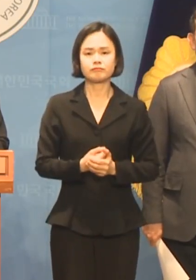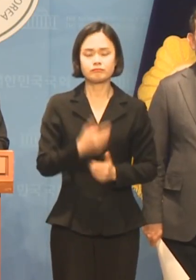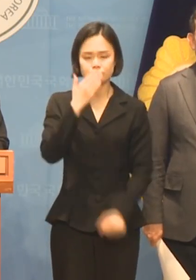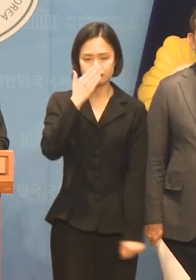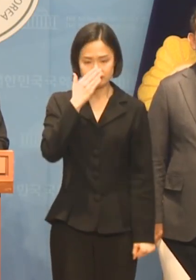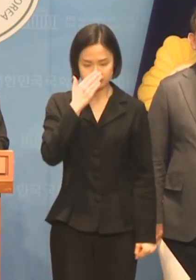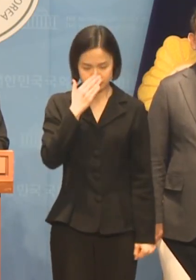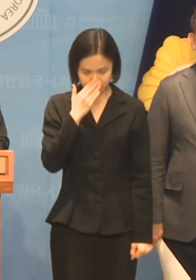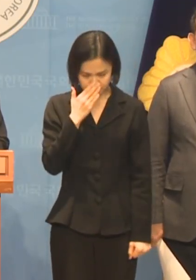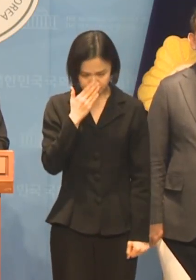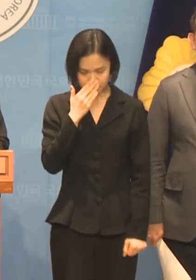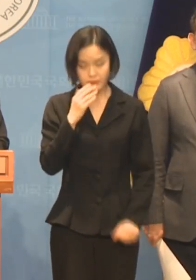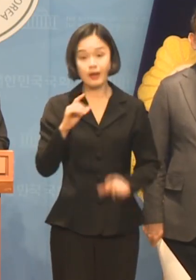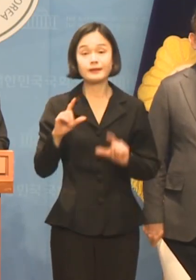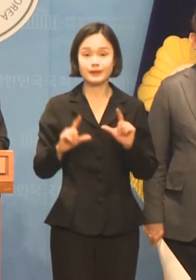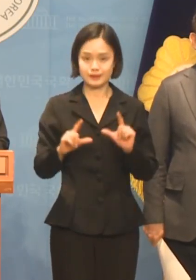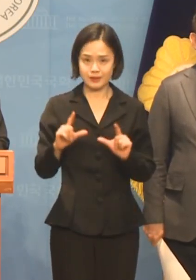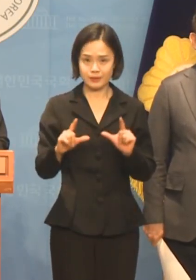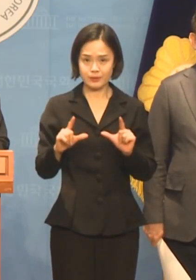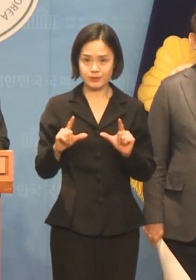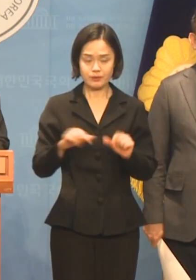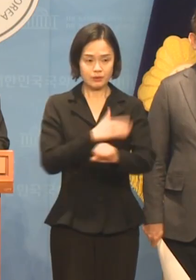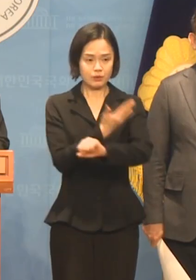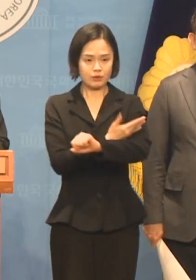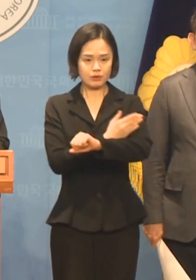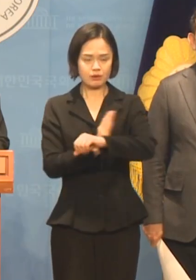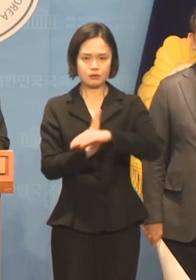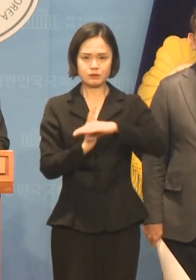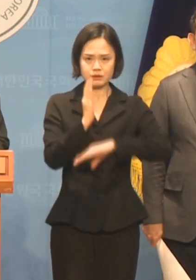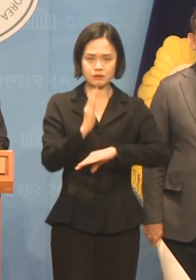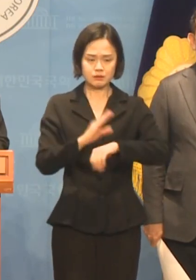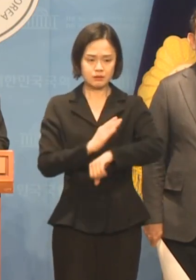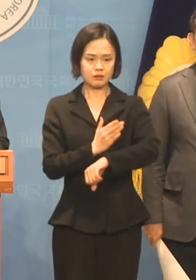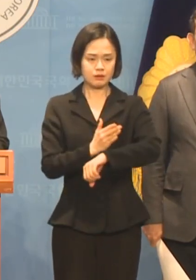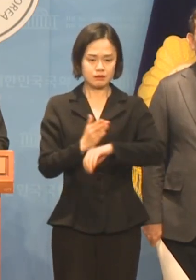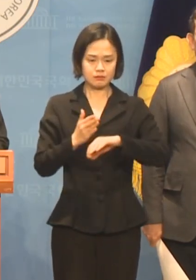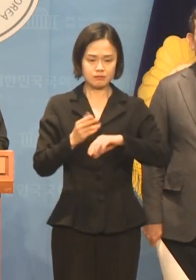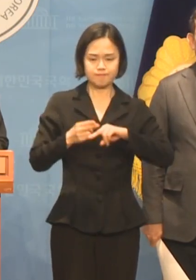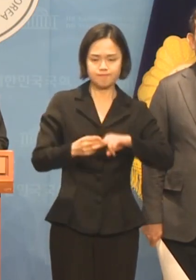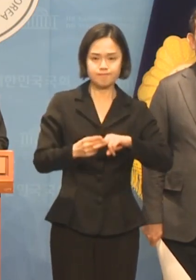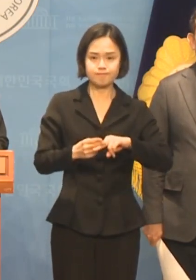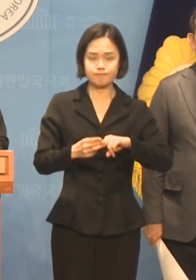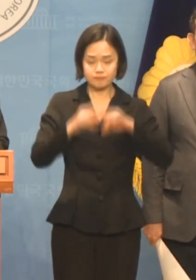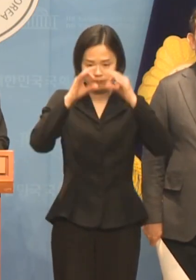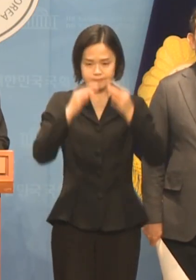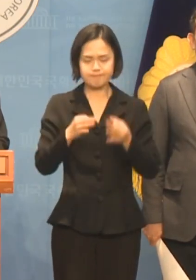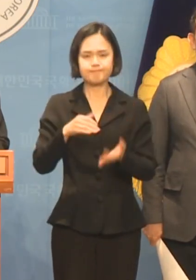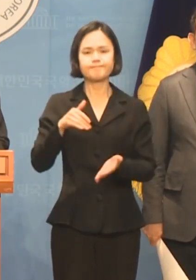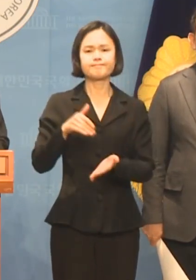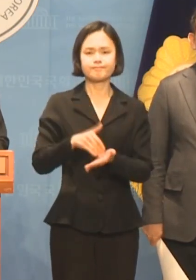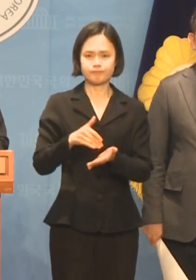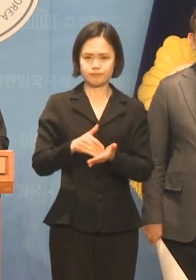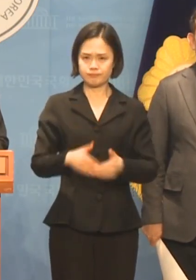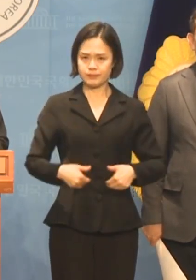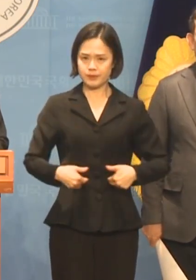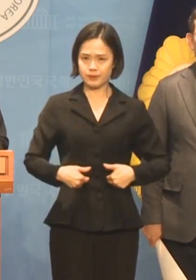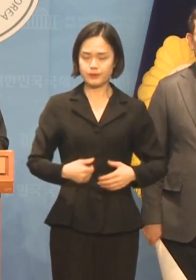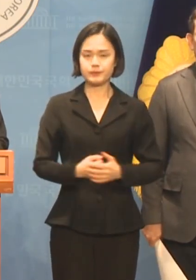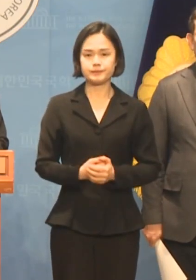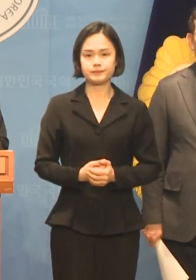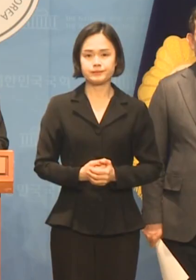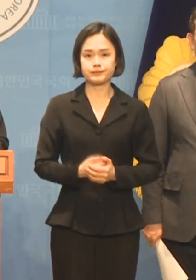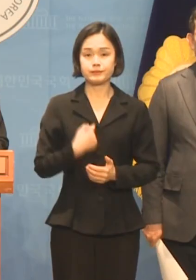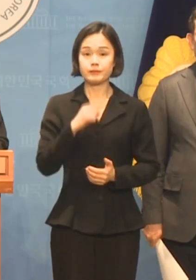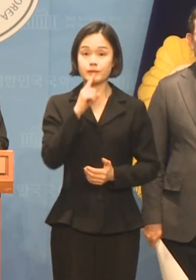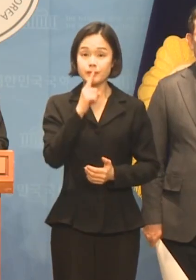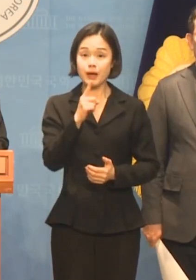겸양된 자세로 권력의 오남용에 대한 자성이 있어야 합니다. 자신의 잘못된 발언은